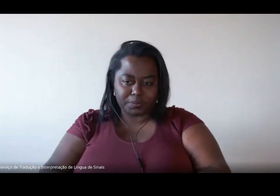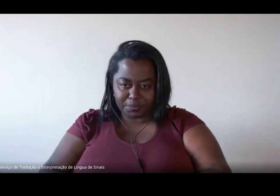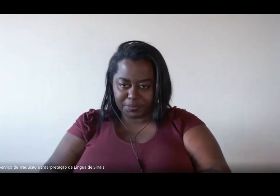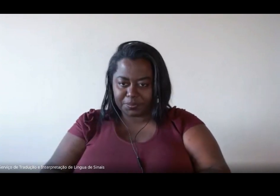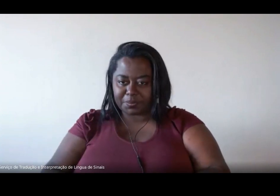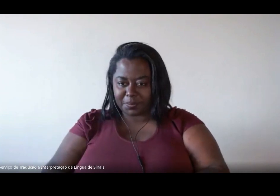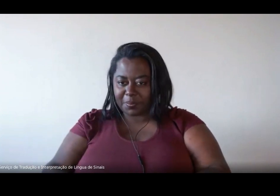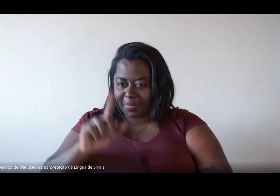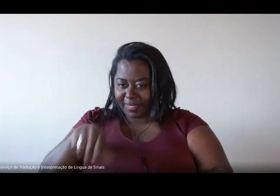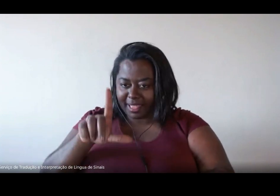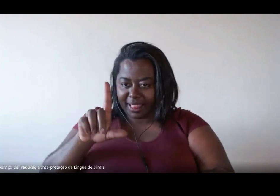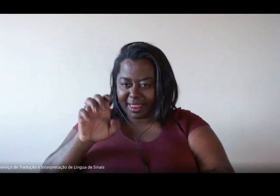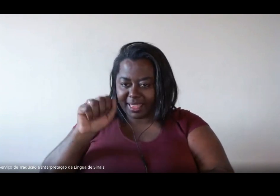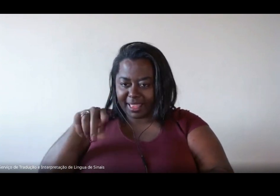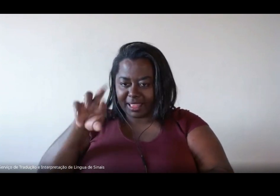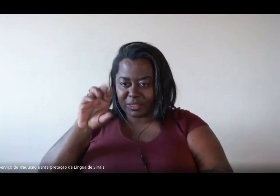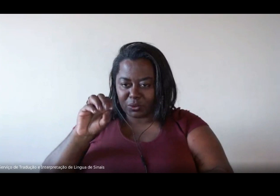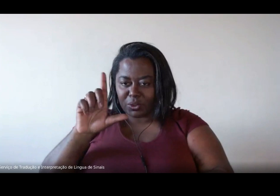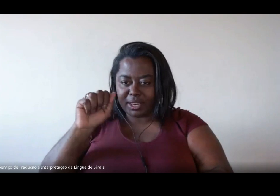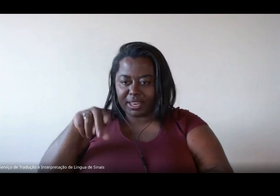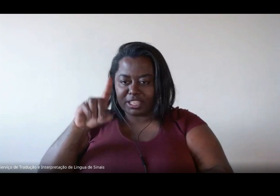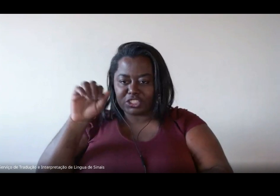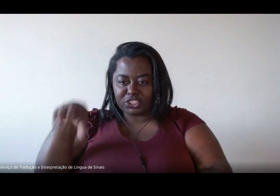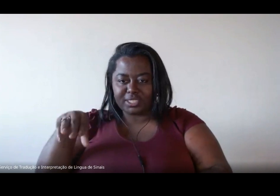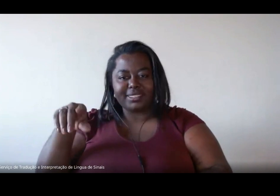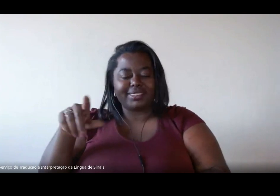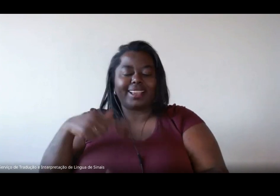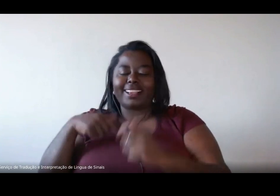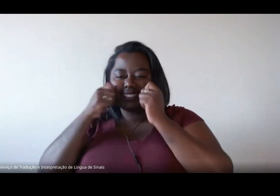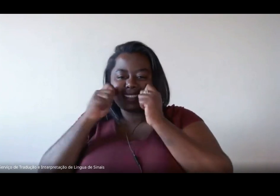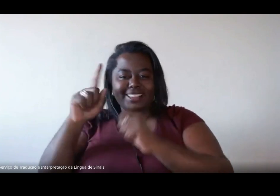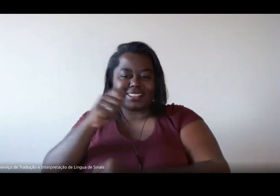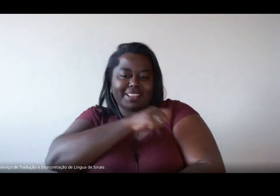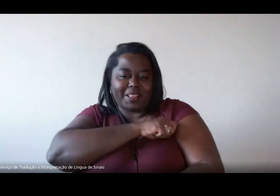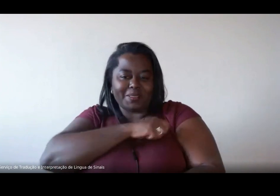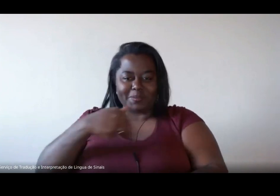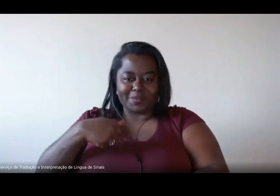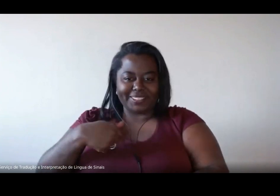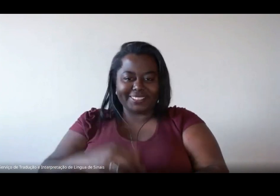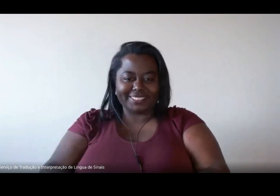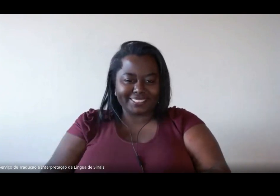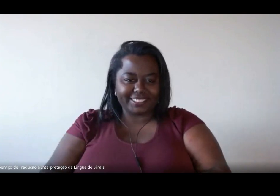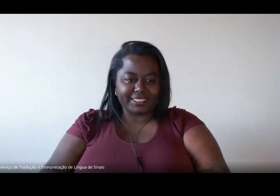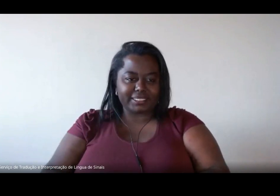Leandro, tá bom, Leandro? Leandro Landim, você conhece ele? Gacinha, foi meu aluno. Leandro,